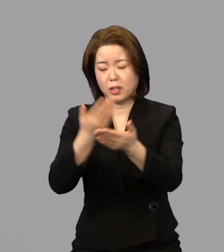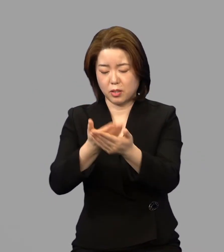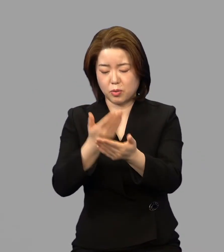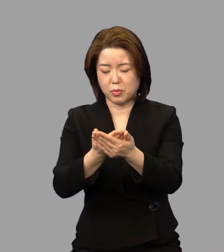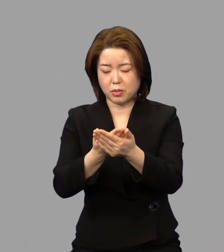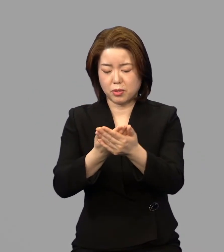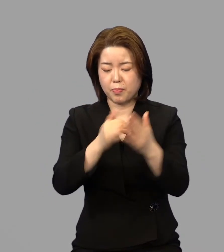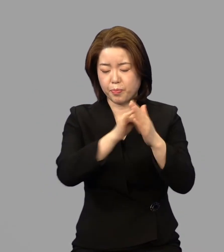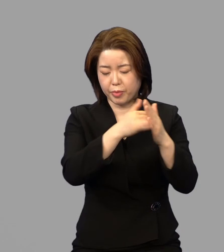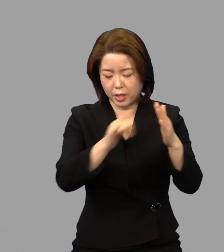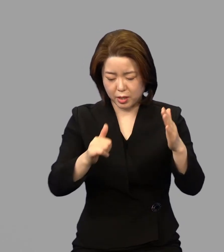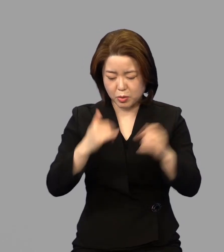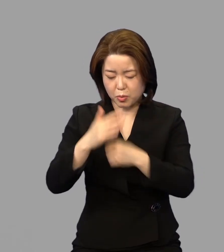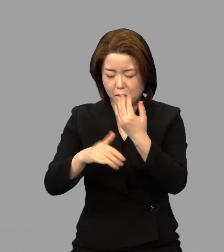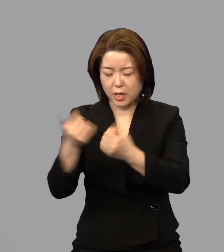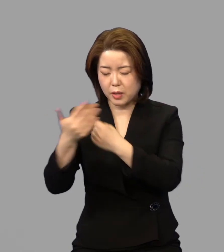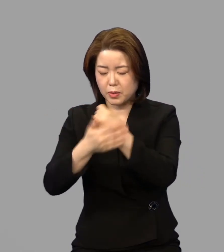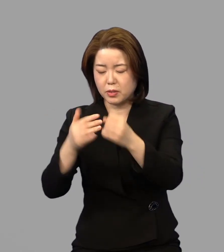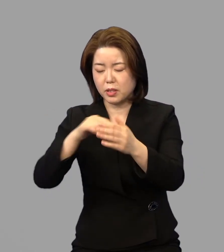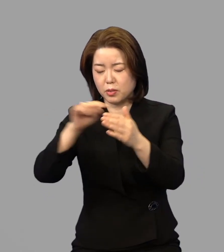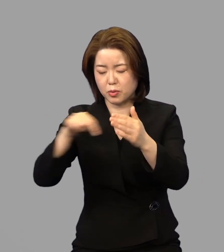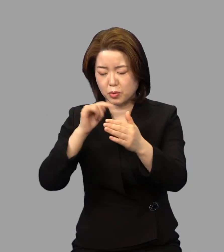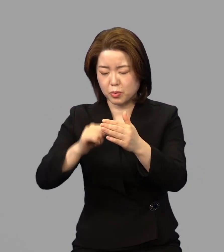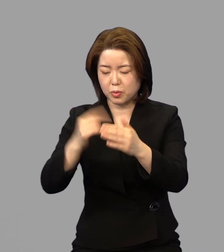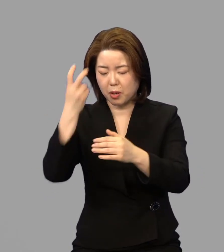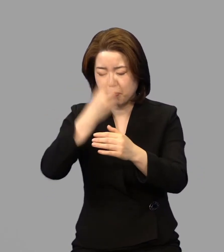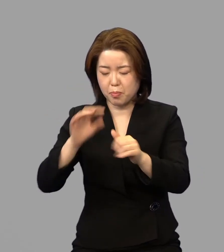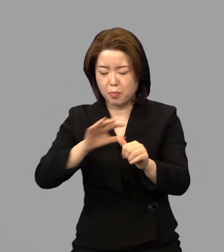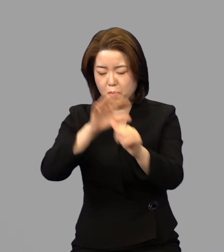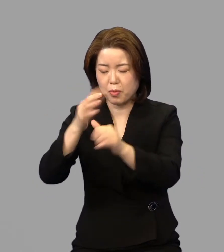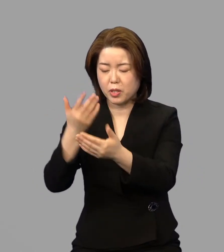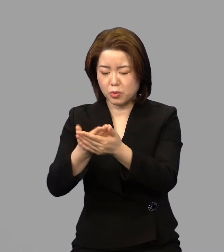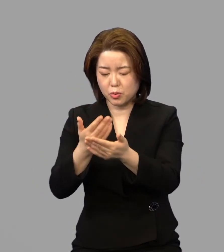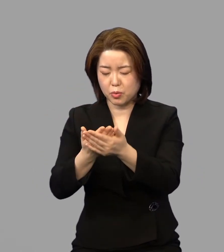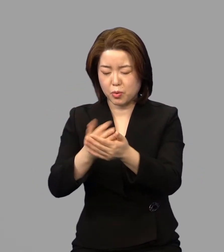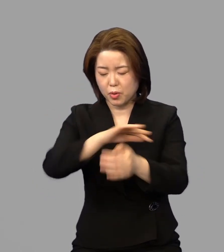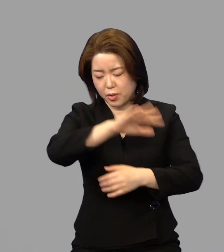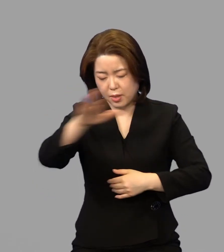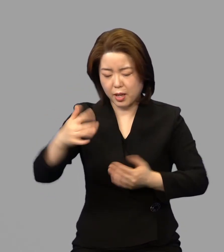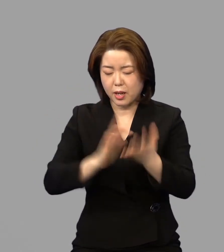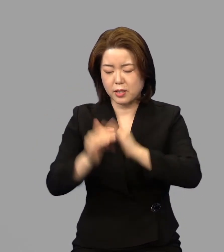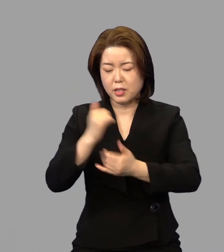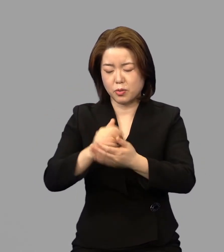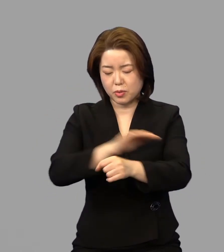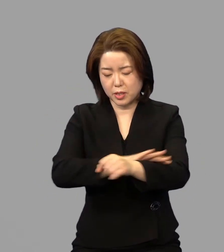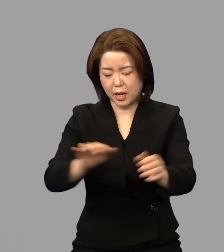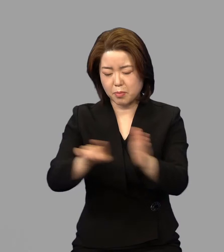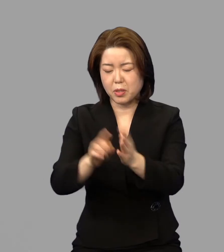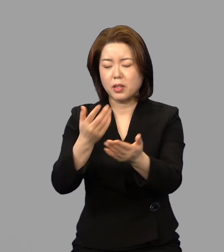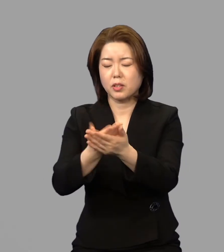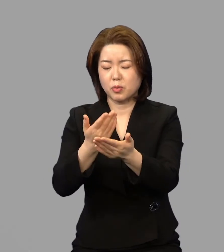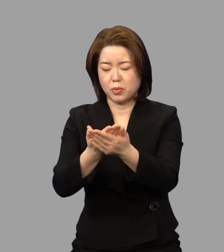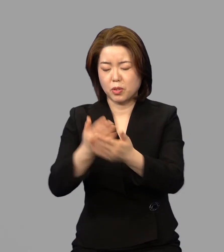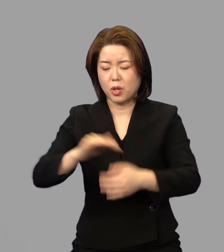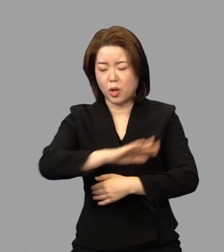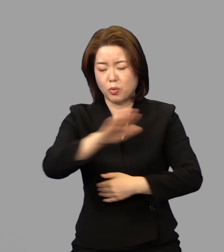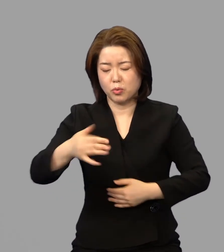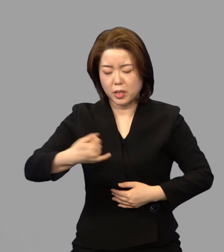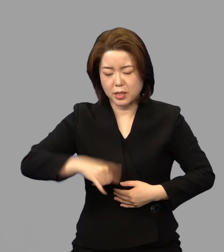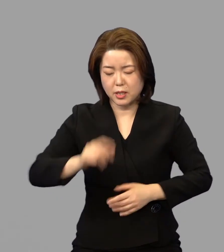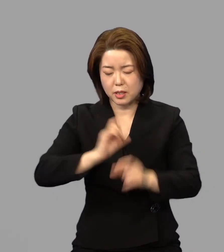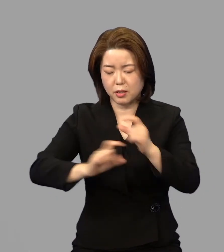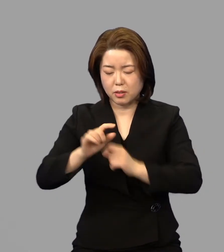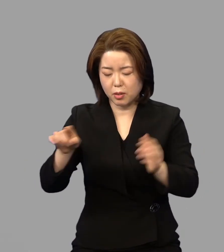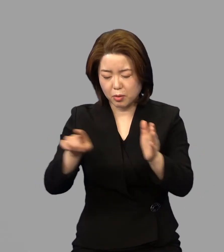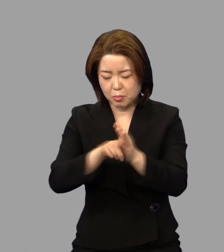가족을 하나님의 은혜 중에 지켜주시고 다 예수를 잘 믿게 하시고 우리의 자녀들이 더 믿음 안에